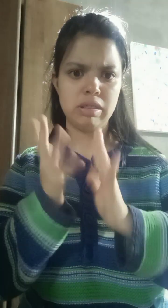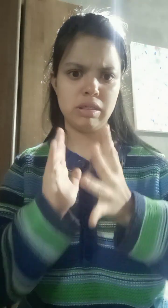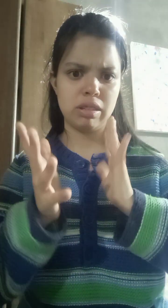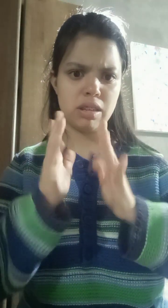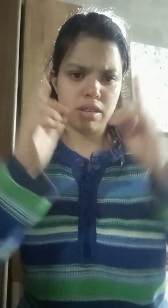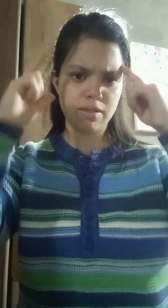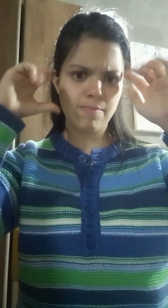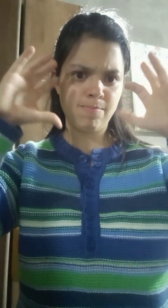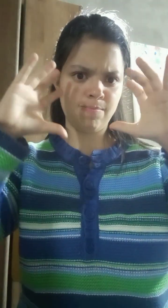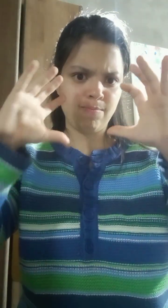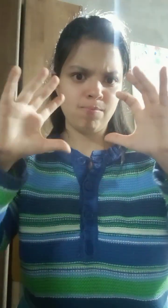el mundo.